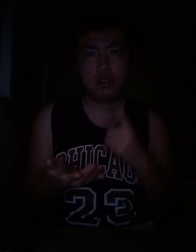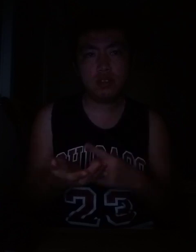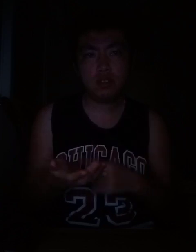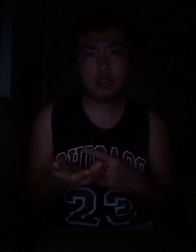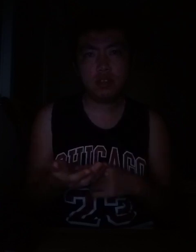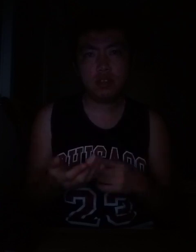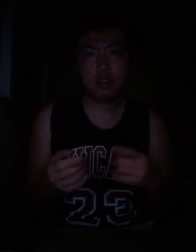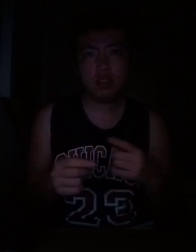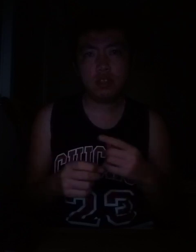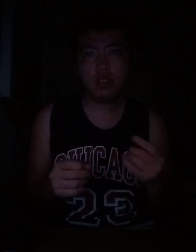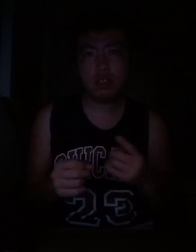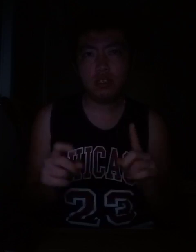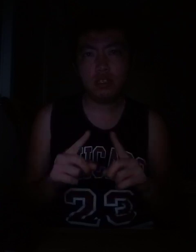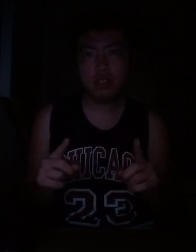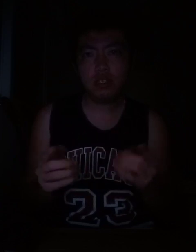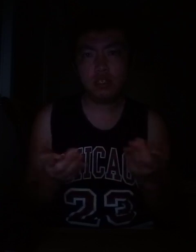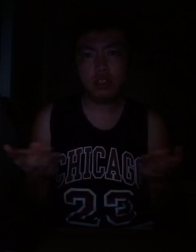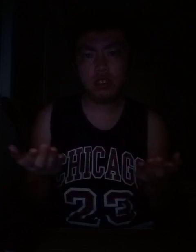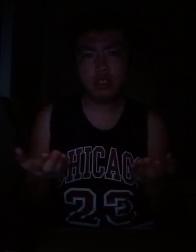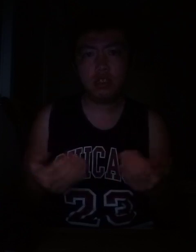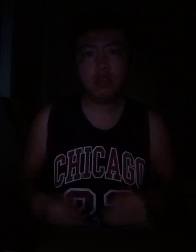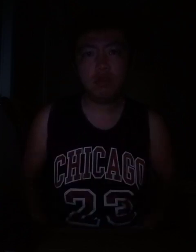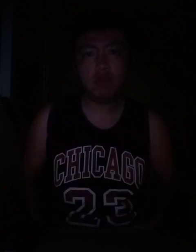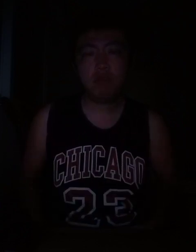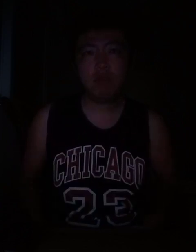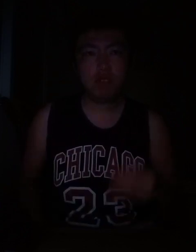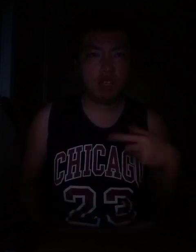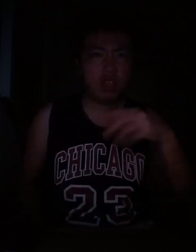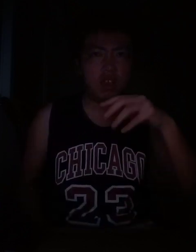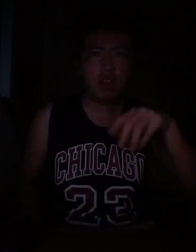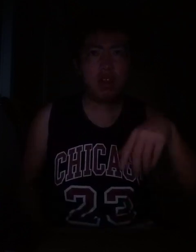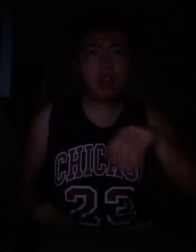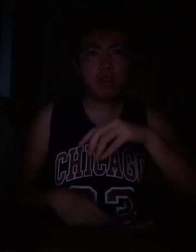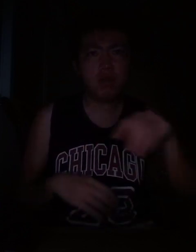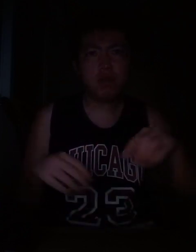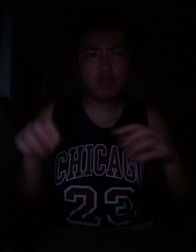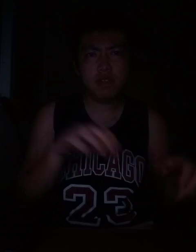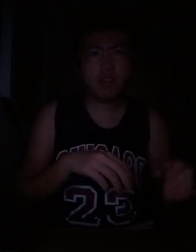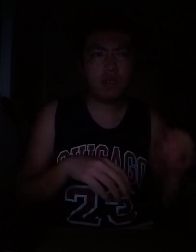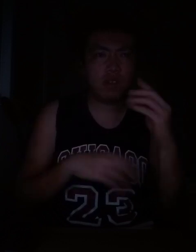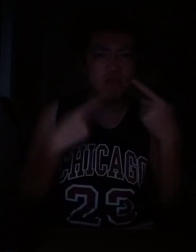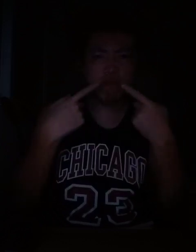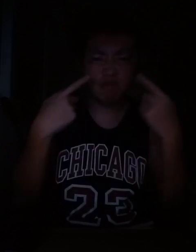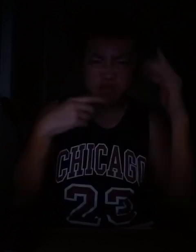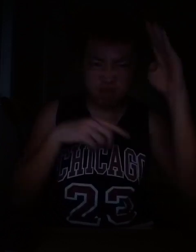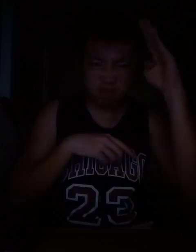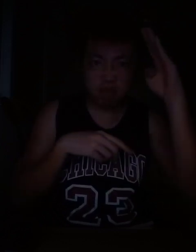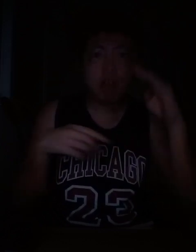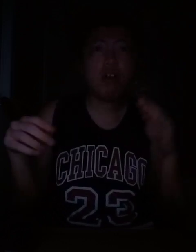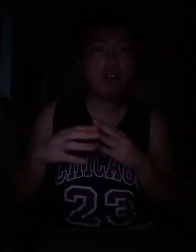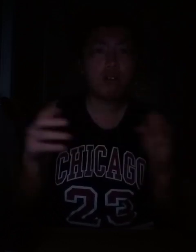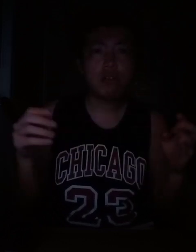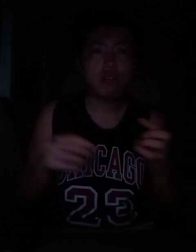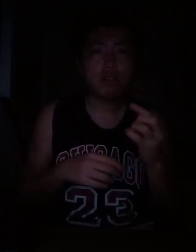보고 어디로 갈지 몰라 합니다. 커피를 넘어뜨린 고양이가 당황합니다. 급한 대로 앞발을